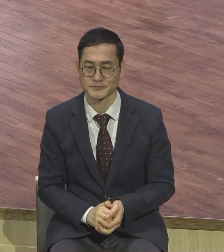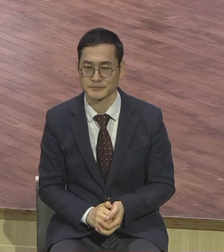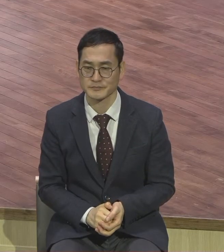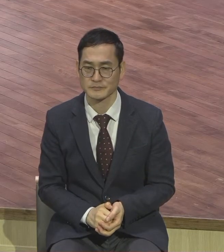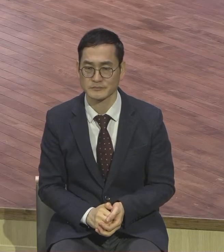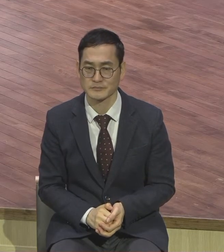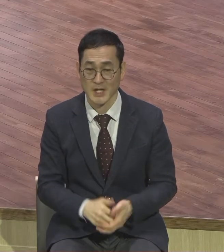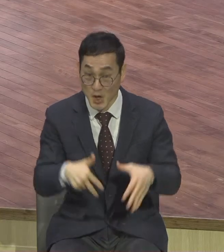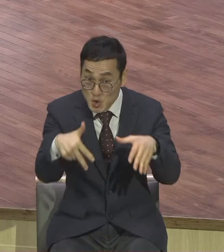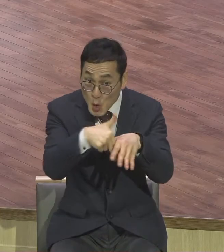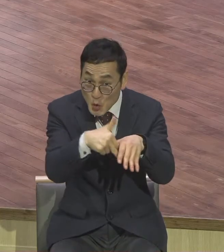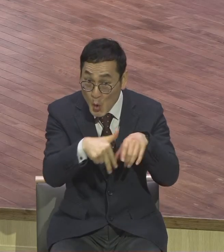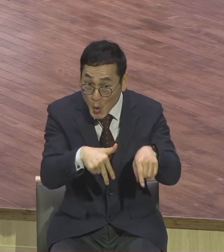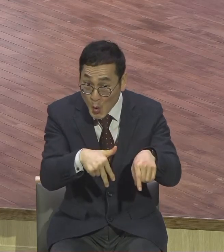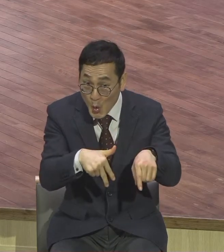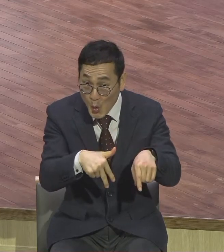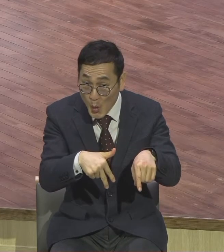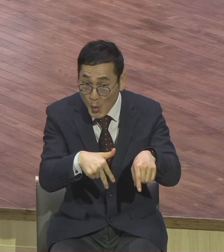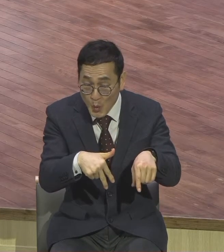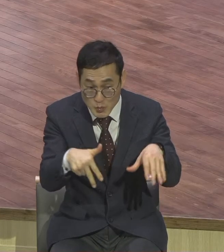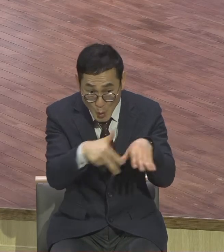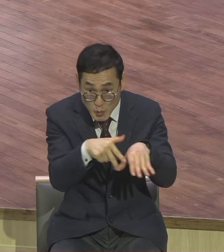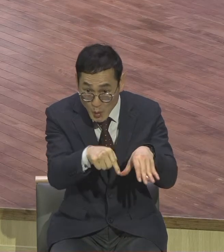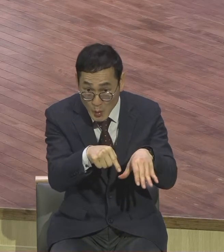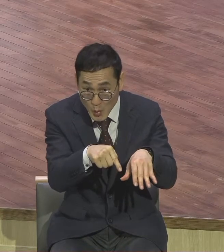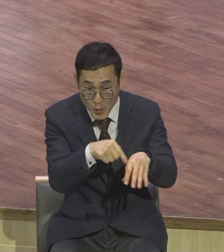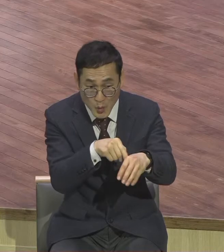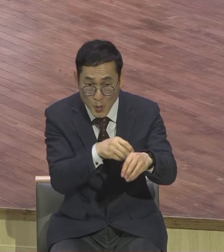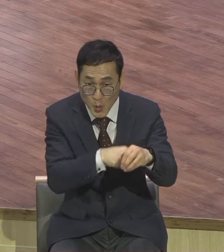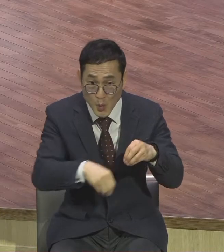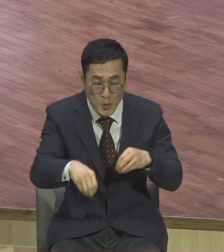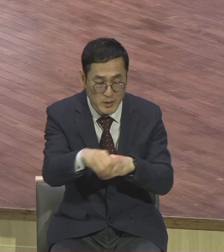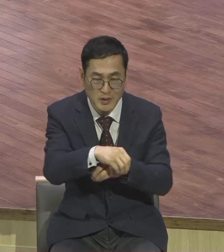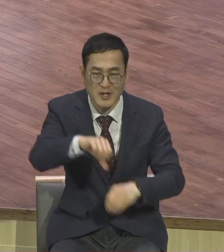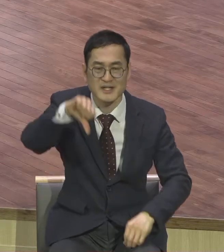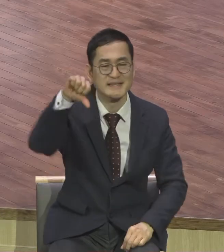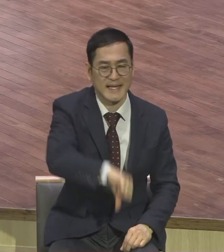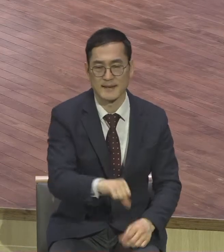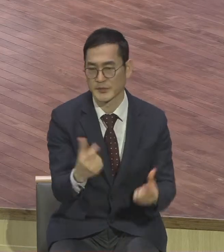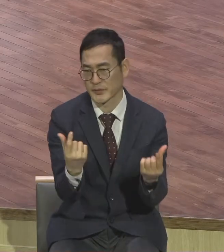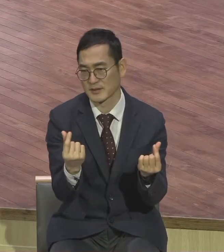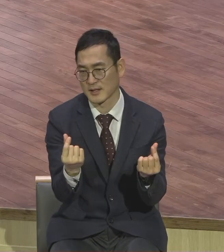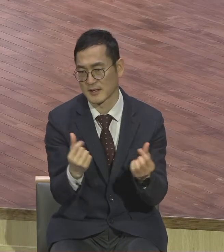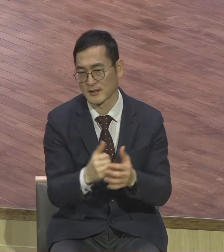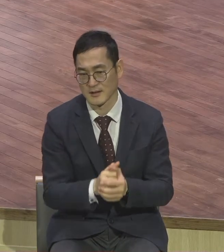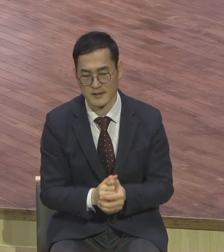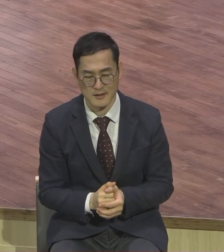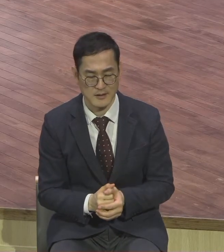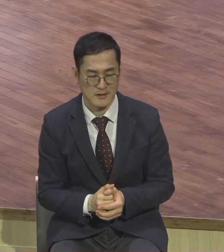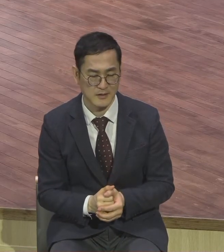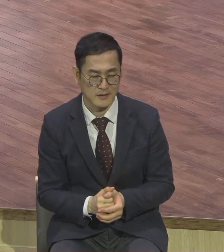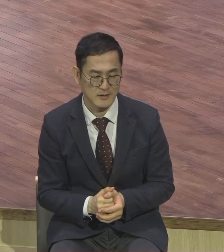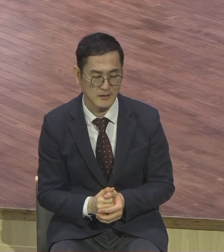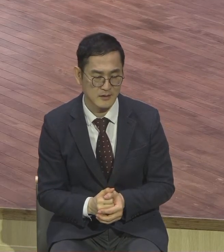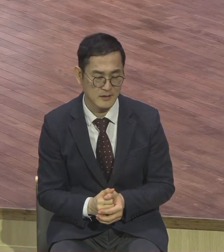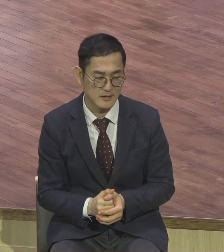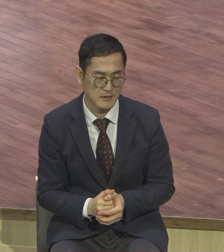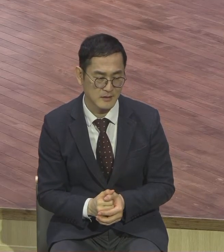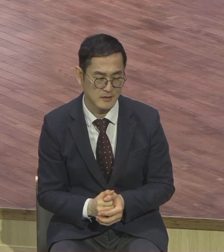종교는 오히려 재앙입니다. 재앙. 여러분 놀라지 마세요. 재앙이요. 재앙이.